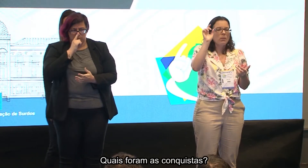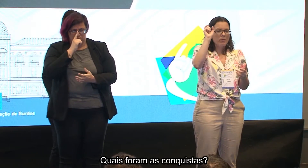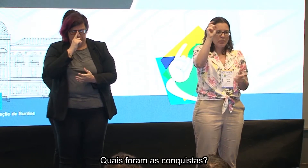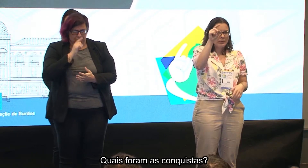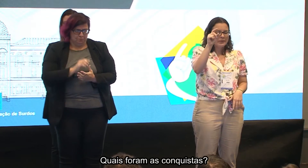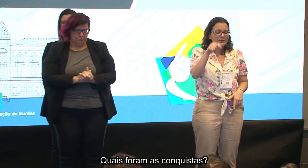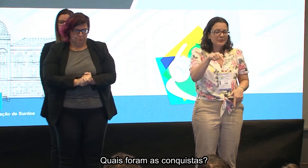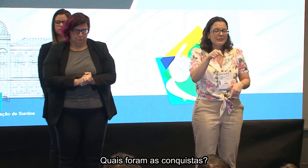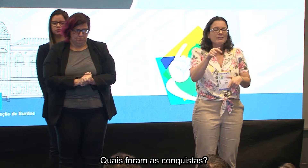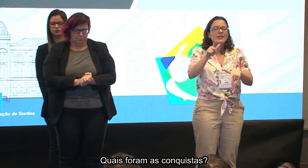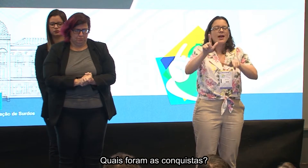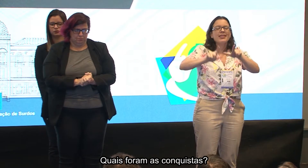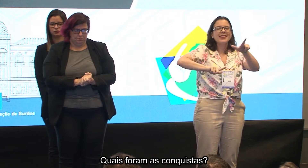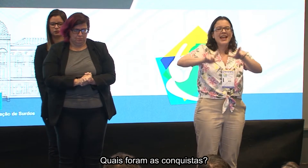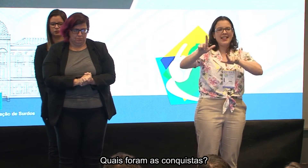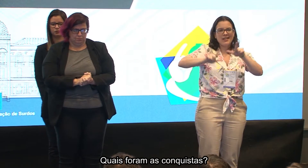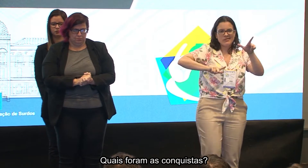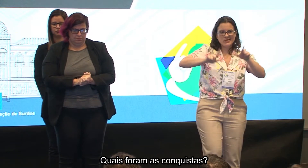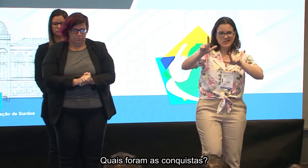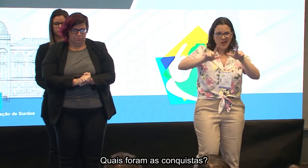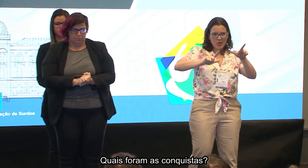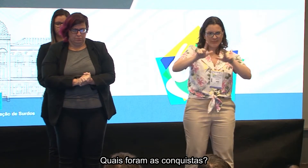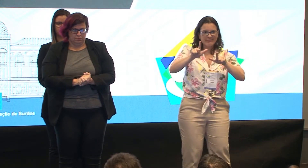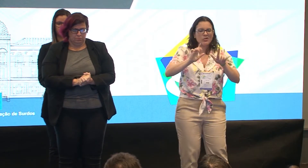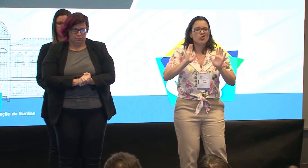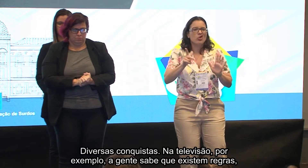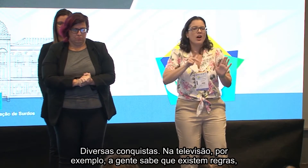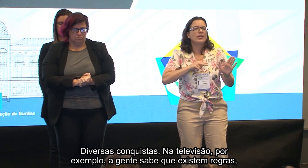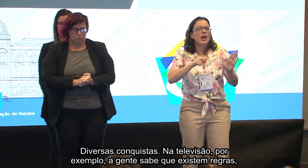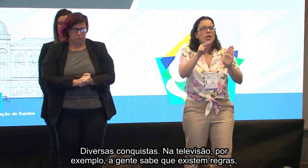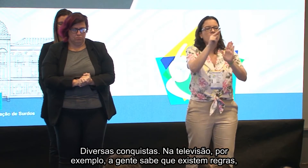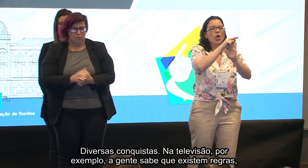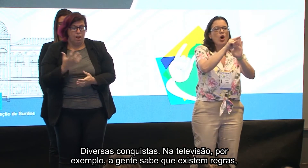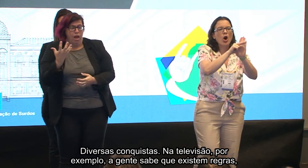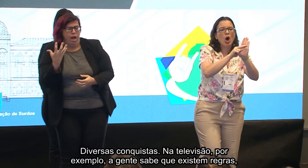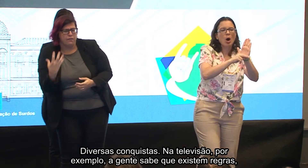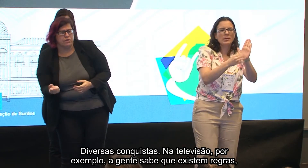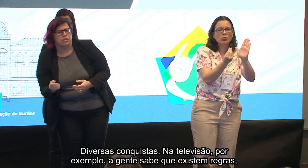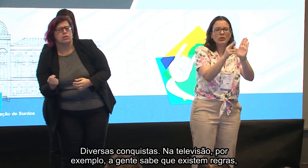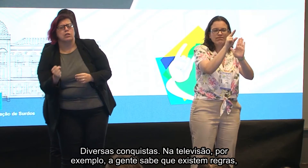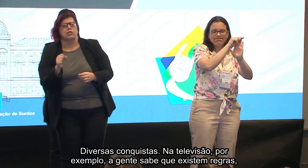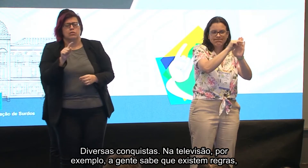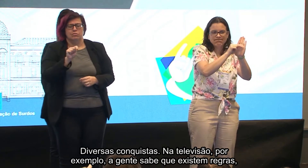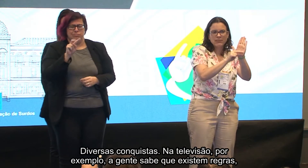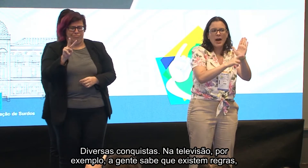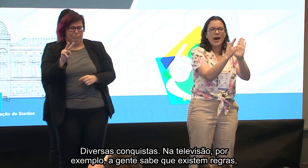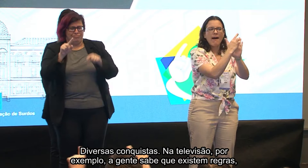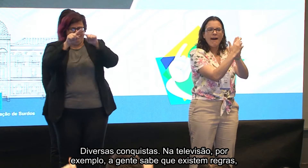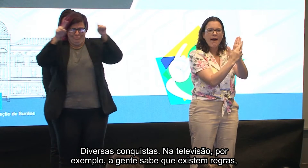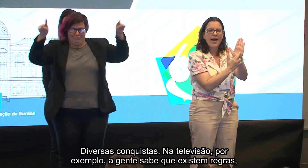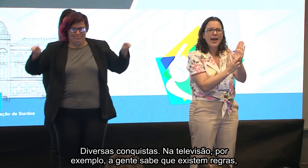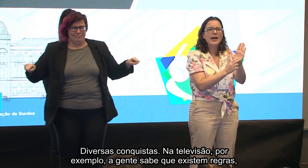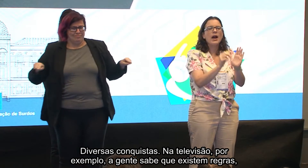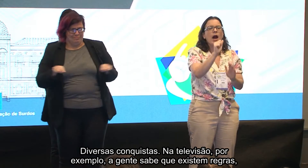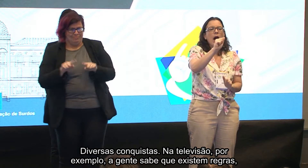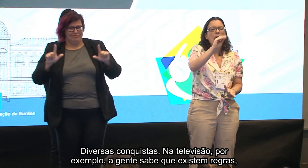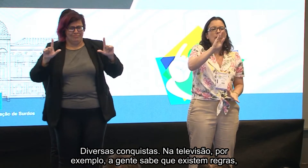E quais foram as conquistas? Diversas conquistas. Na televisão, por exemplo, a gente sabe que